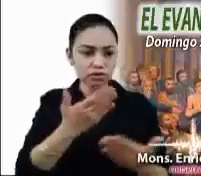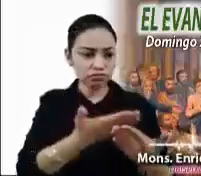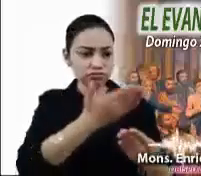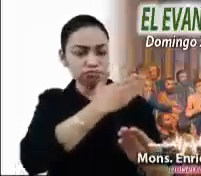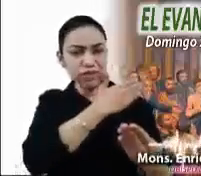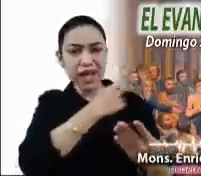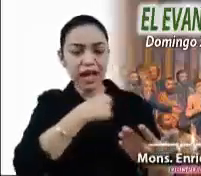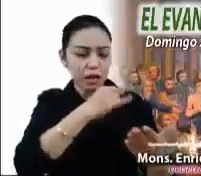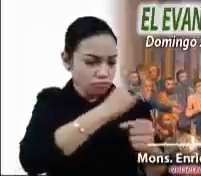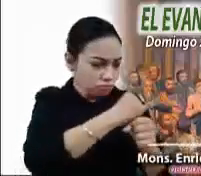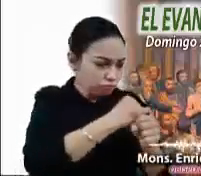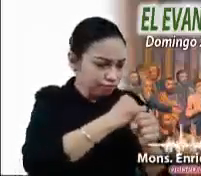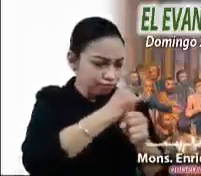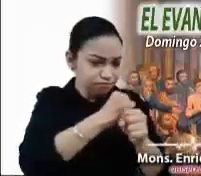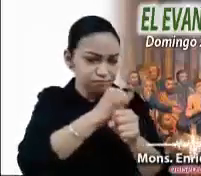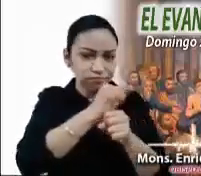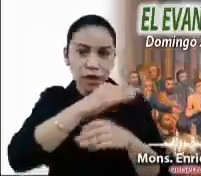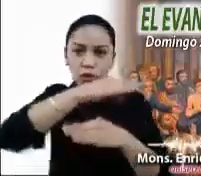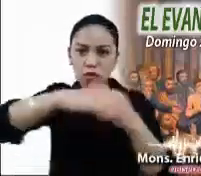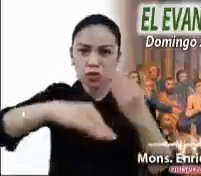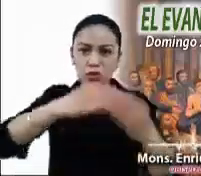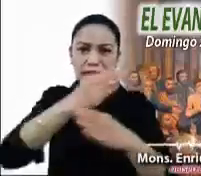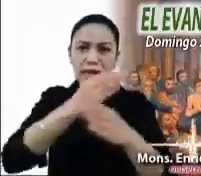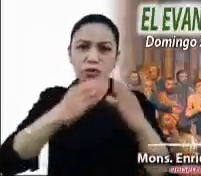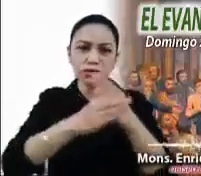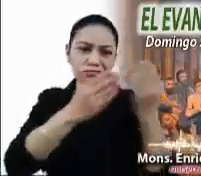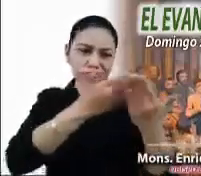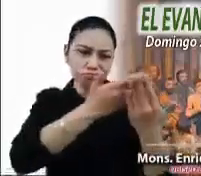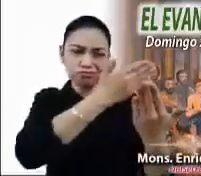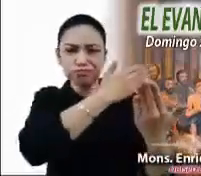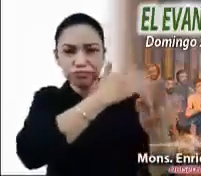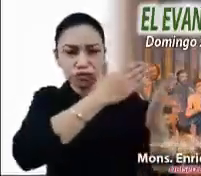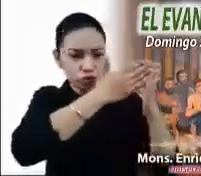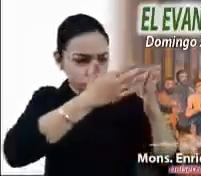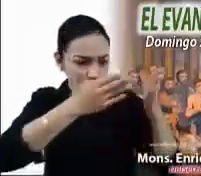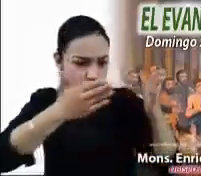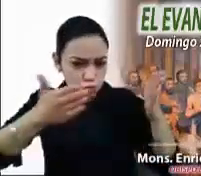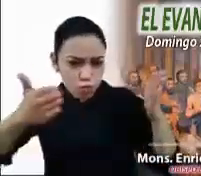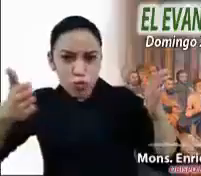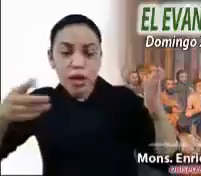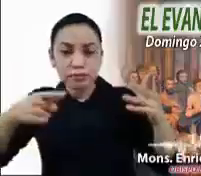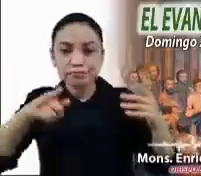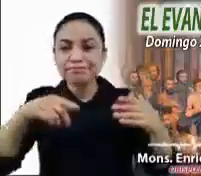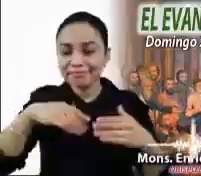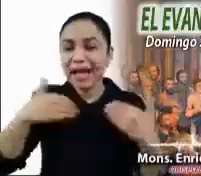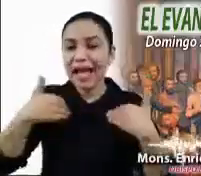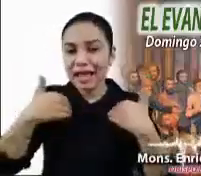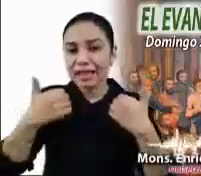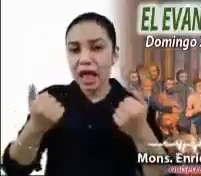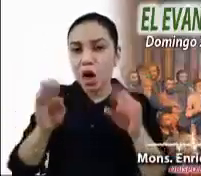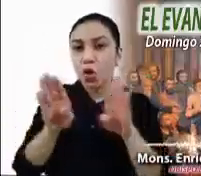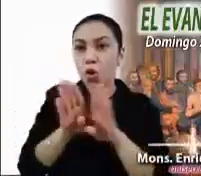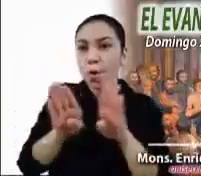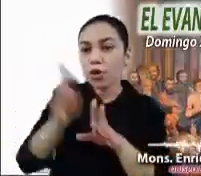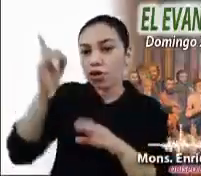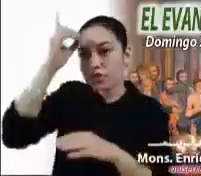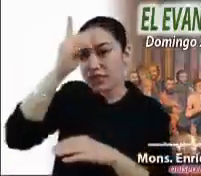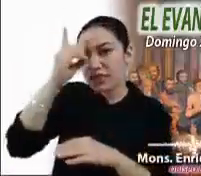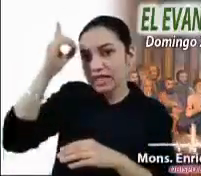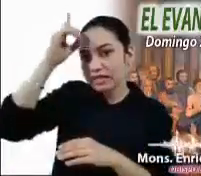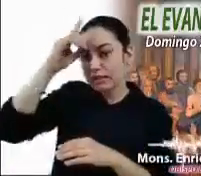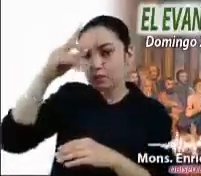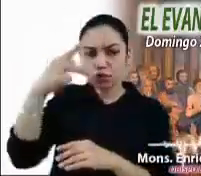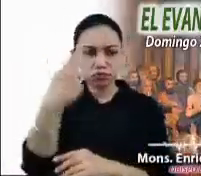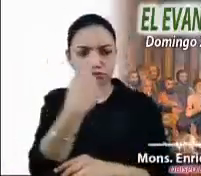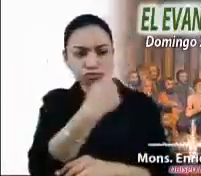minuciosamente de todo desde el principio. Entiende que los discípulos de su tiempo se enfrentan a nuevos retos y